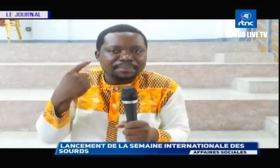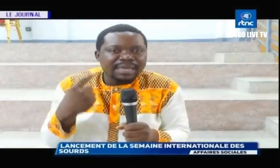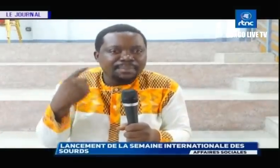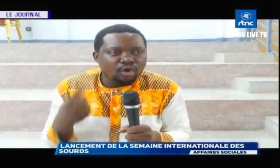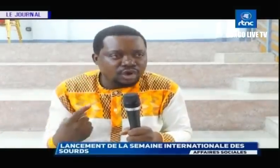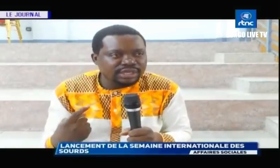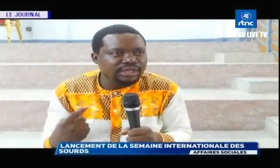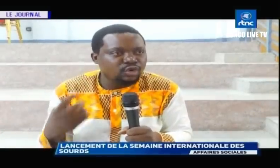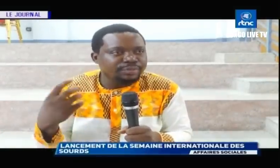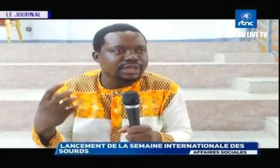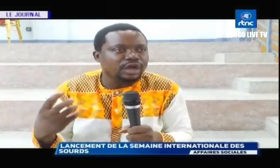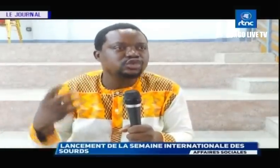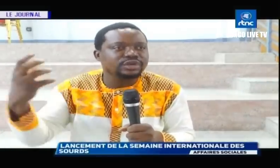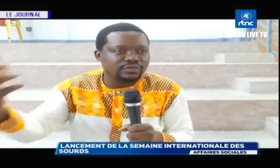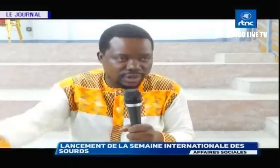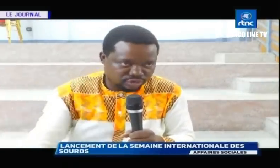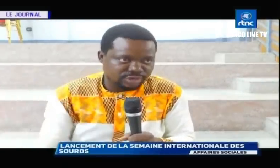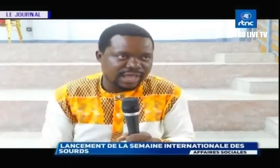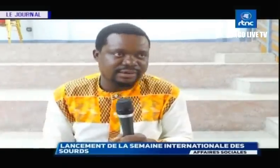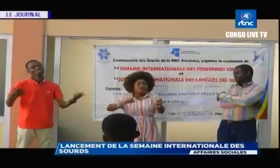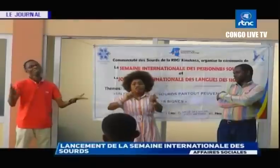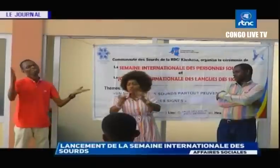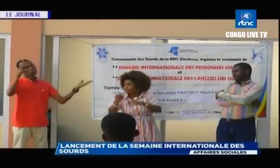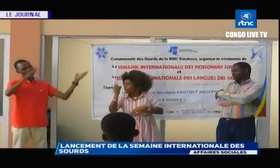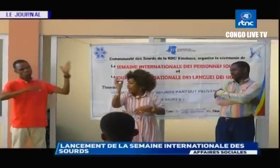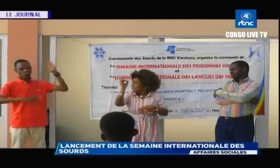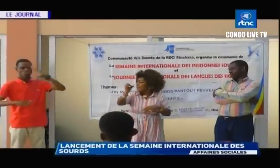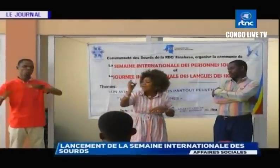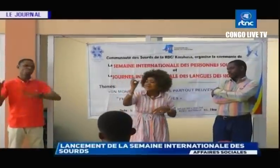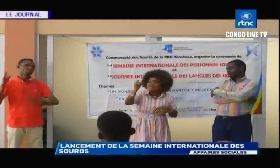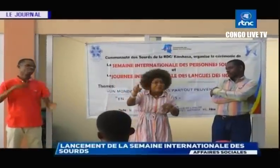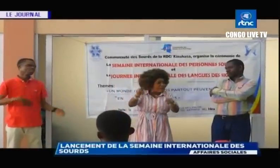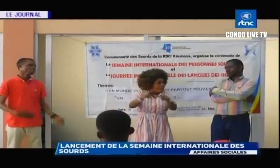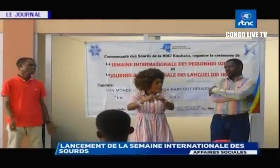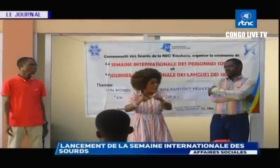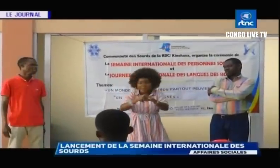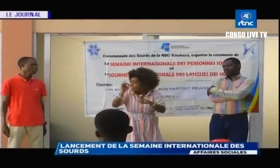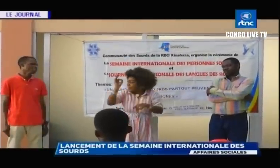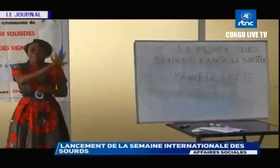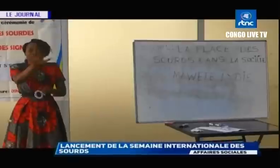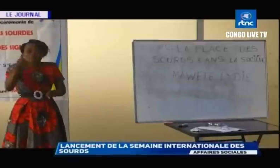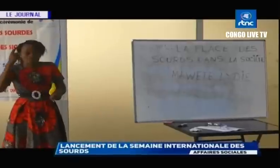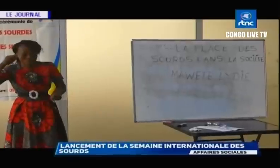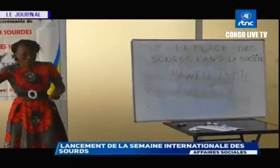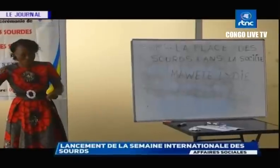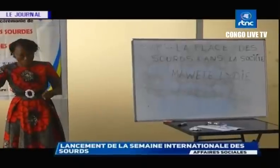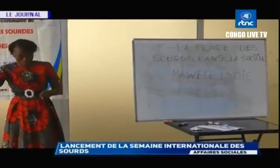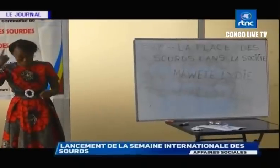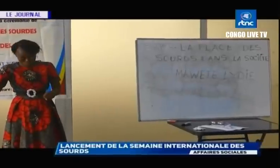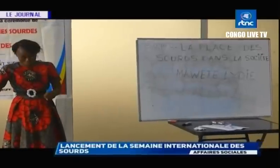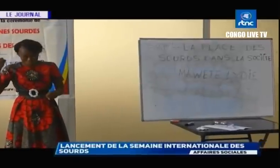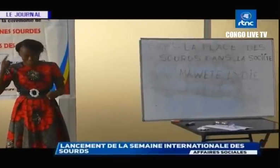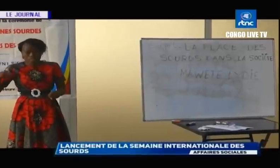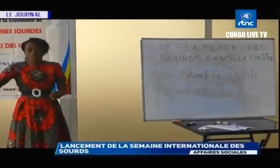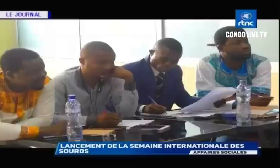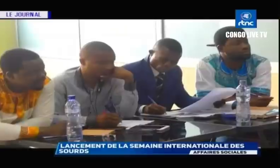mêmes codes de communication au niveau national. C'est clair que le rapprochement avec son compatriote s'avère indispensable pour souder